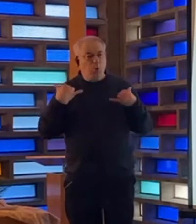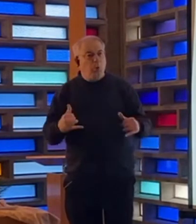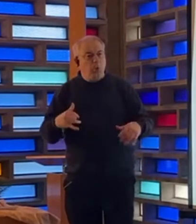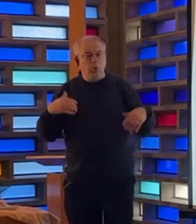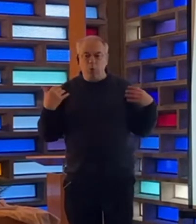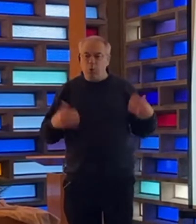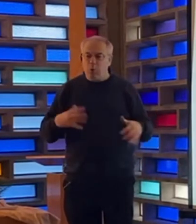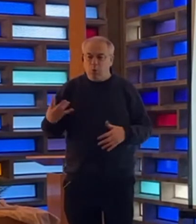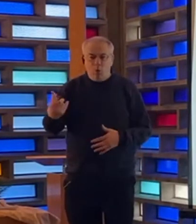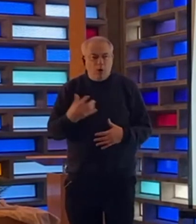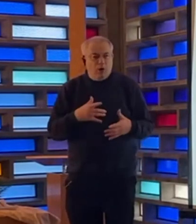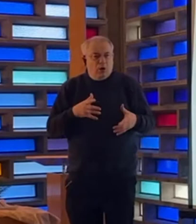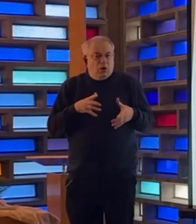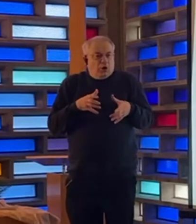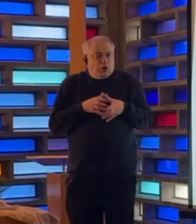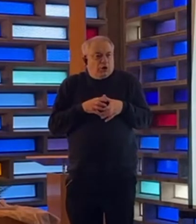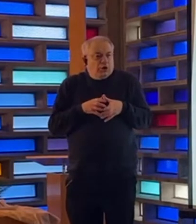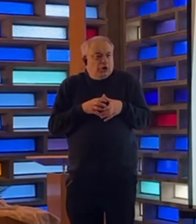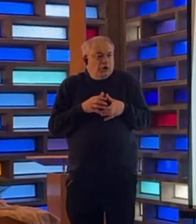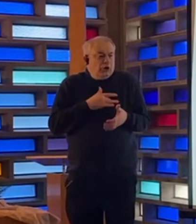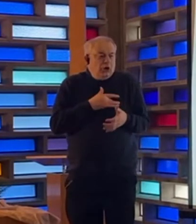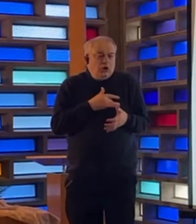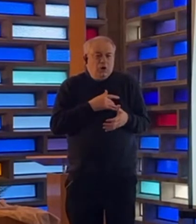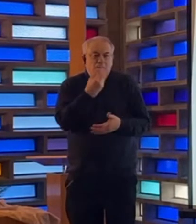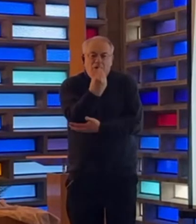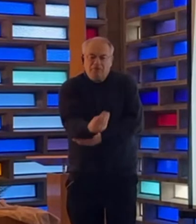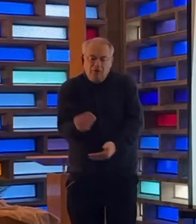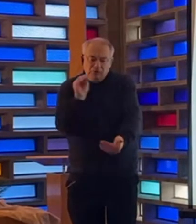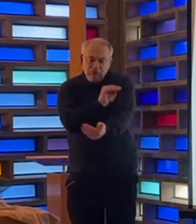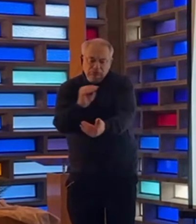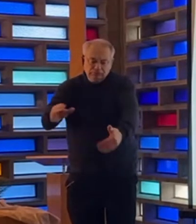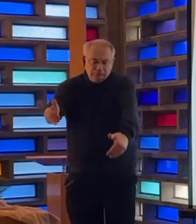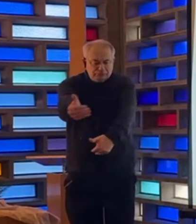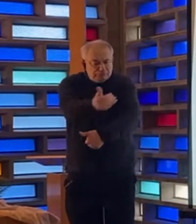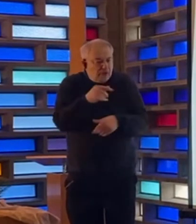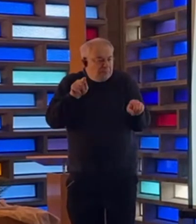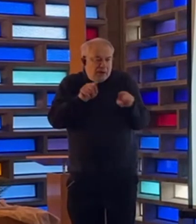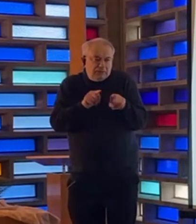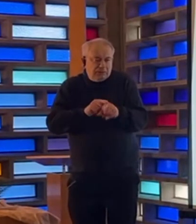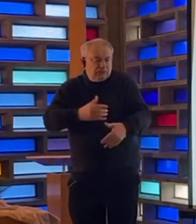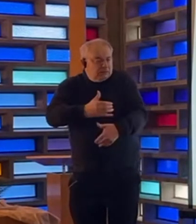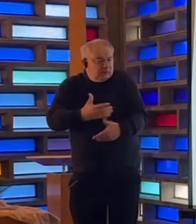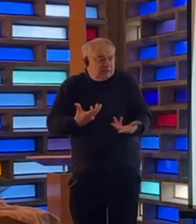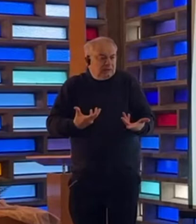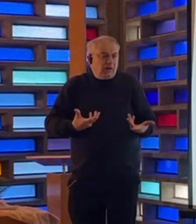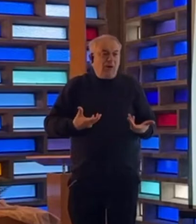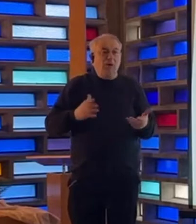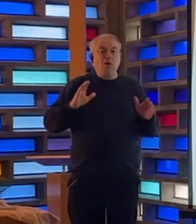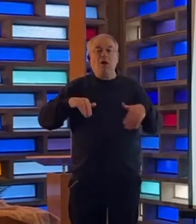le cœur comme un enfant qu'on embrasse et prend dans ses bras. Avant qu'un autre le prenne dans